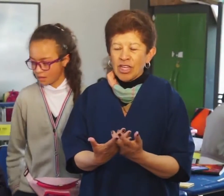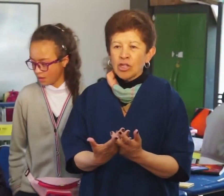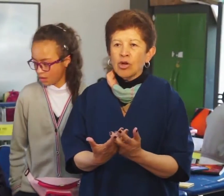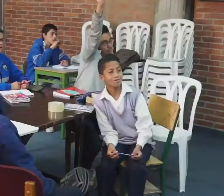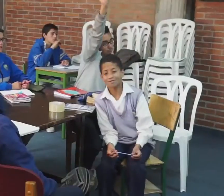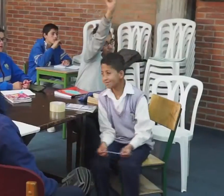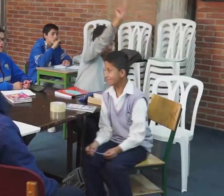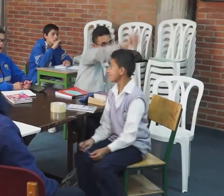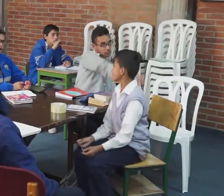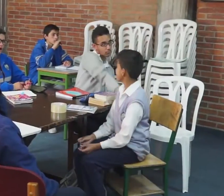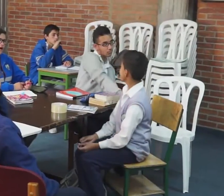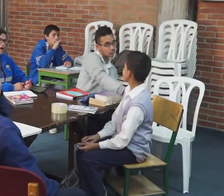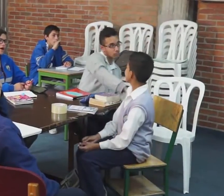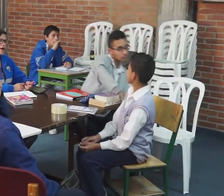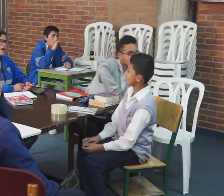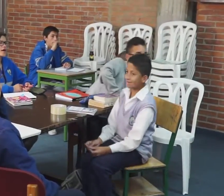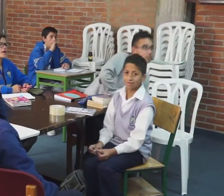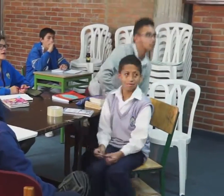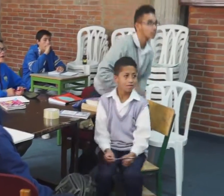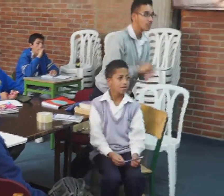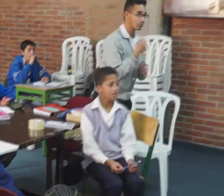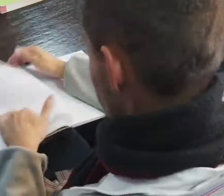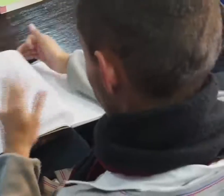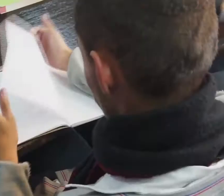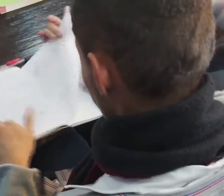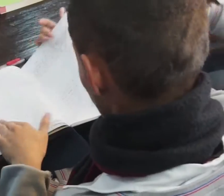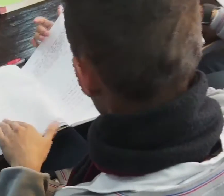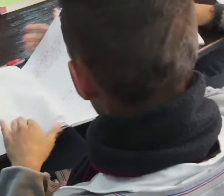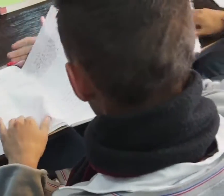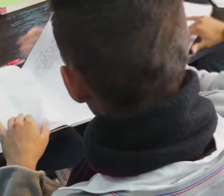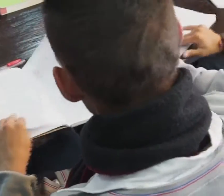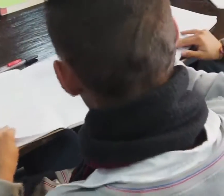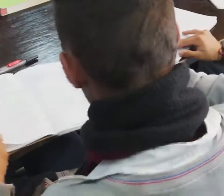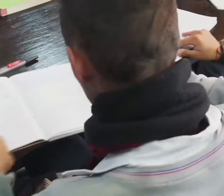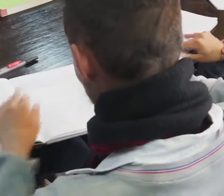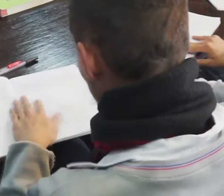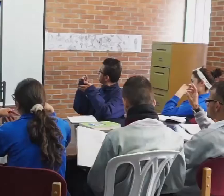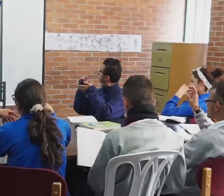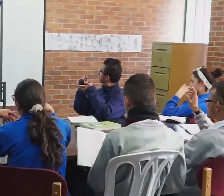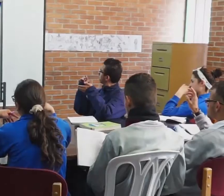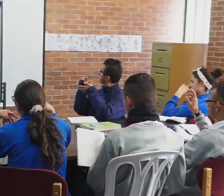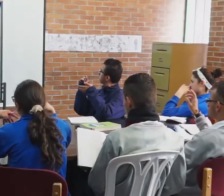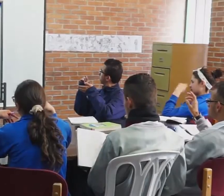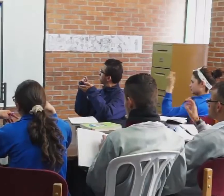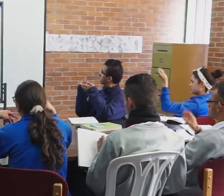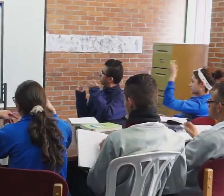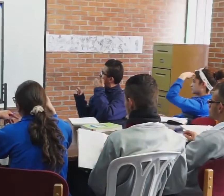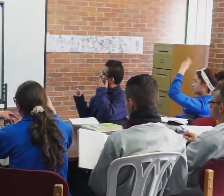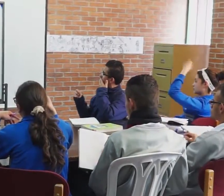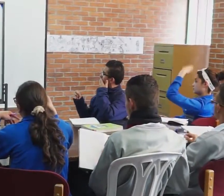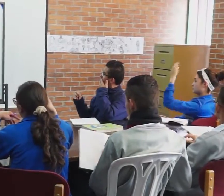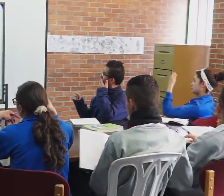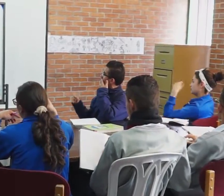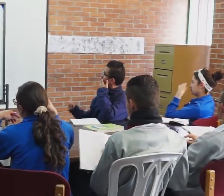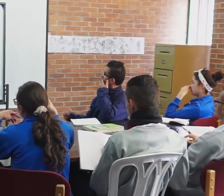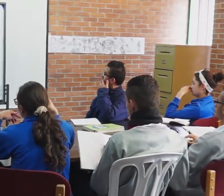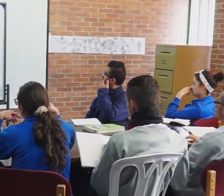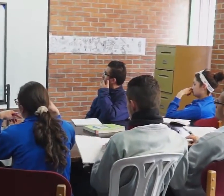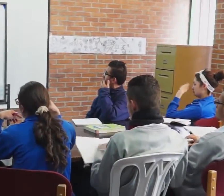desarrollando. Y en quinto de primaria empezamos a integrarlos con el quinto de los estudiantes oyentes. O sea, lo